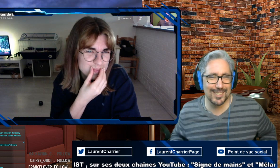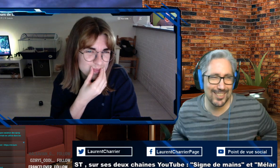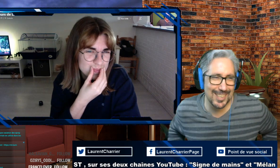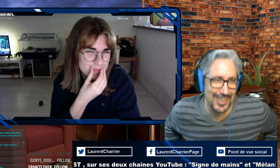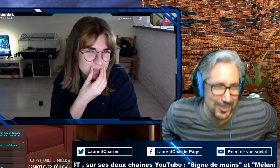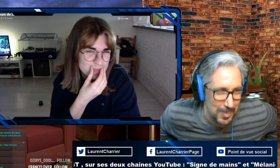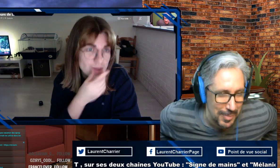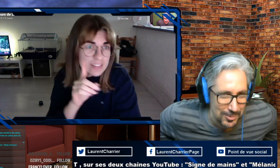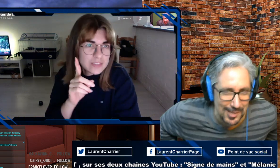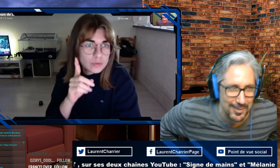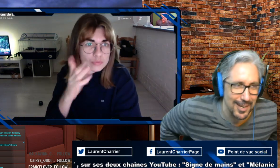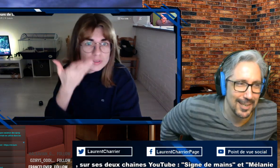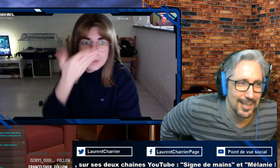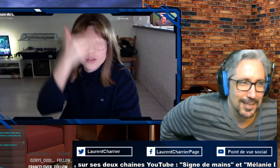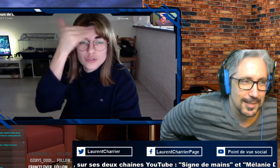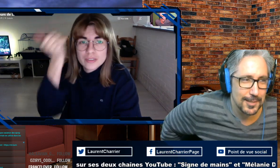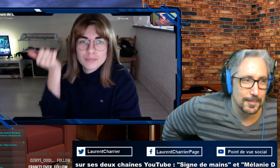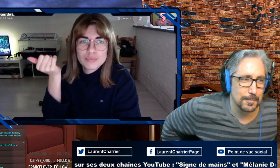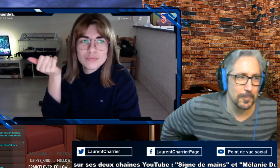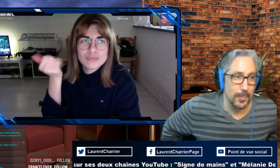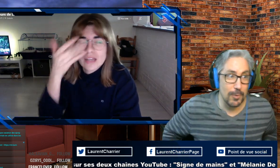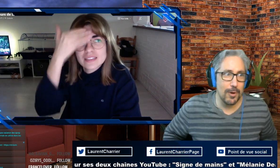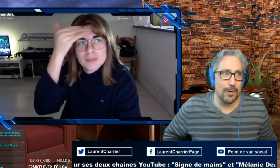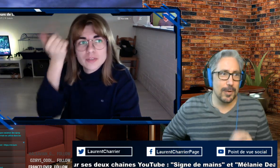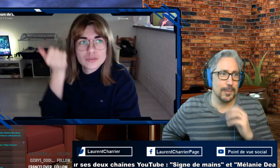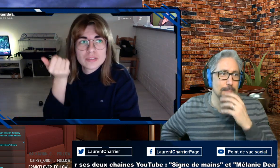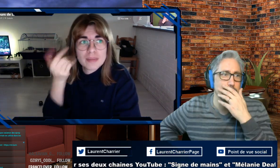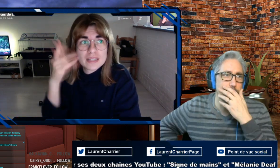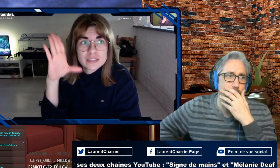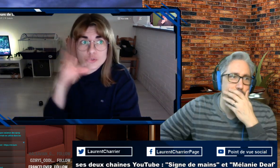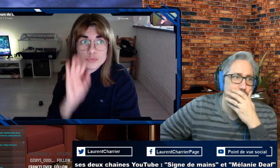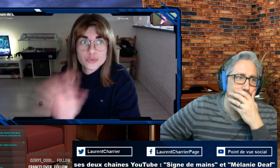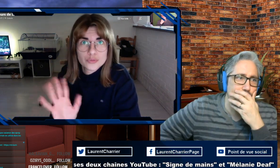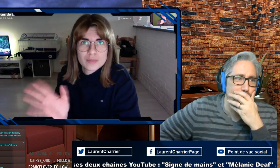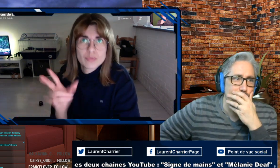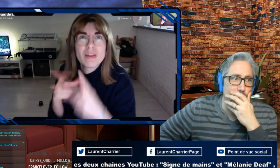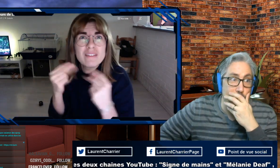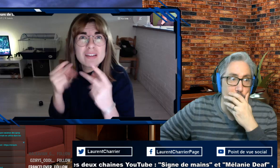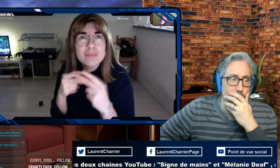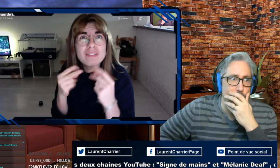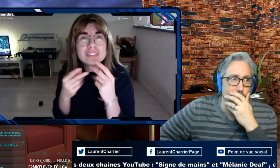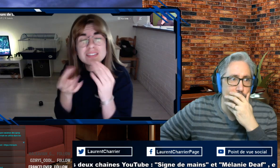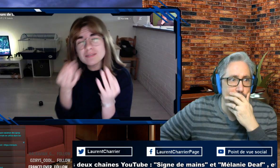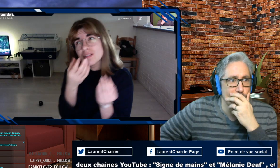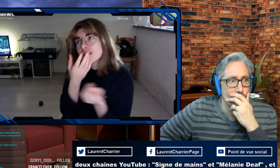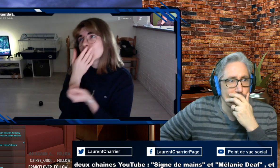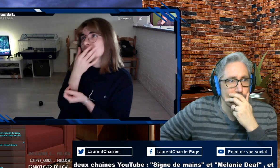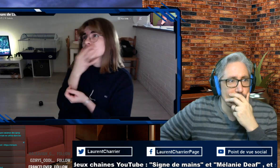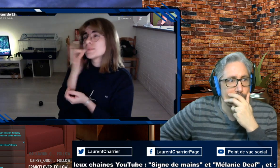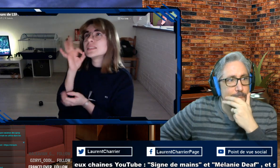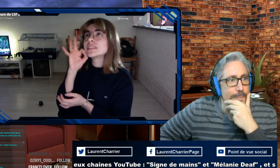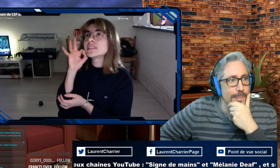tout, hein. tu peux pas tout savoir. C'est pas que je t'ai cru, c'est que je me suis manqué. Il m'avait dit.